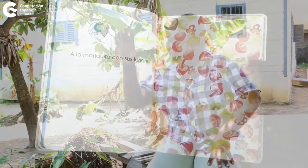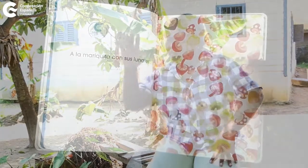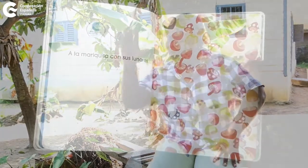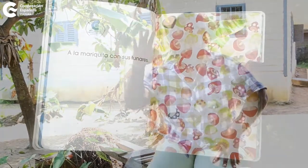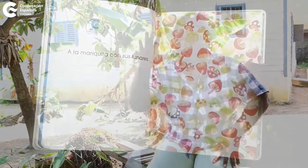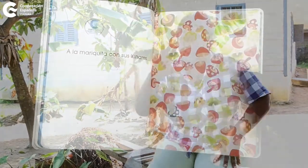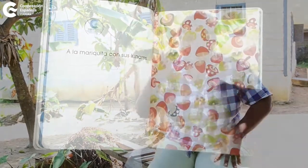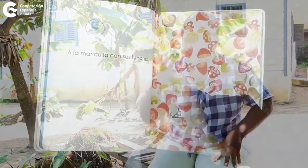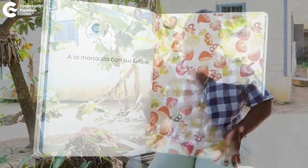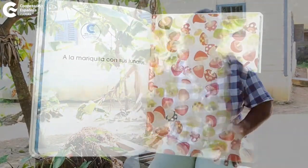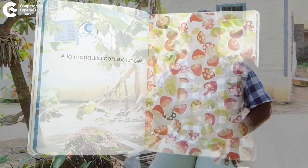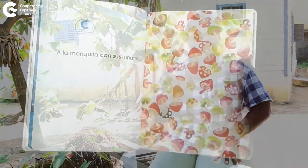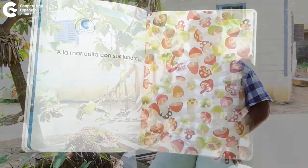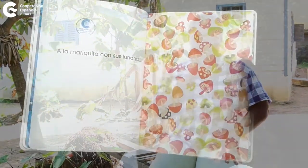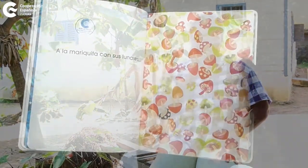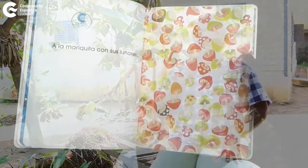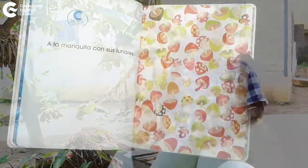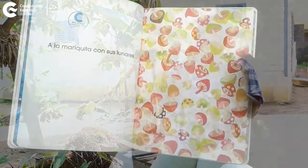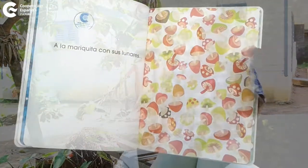Le buscamos, que no es fácil, pero al final le encontramos aquí.